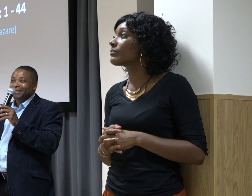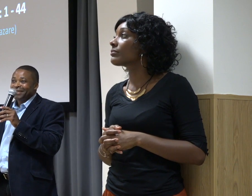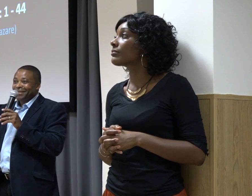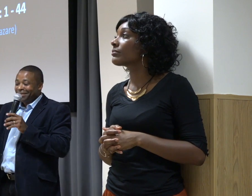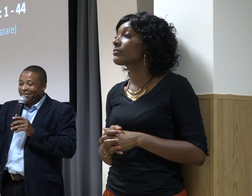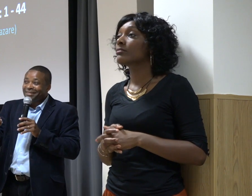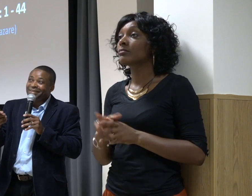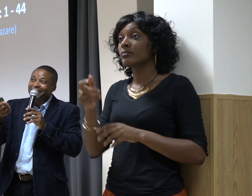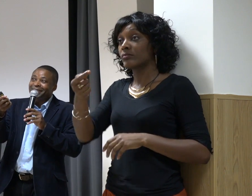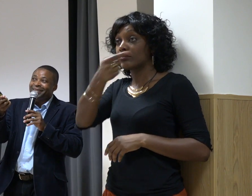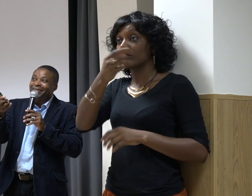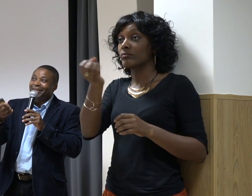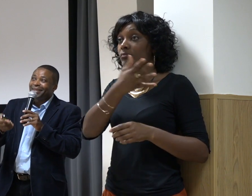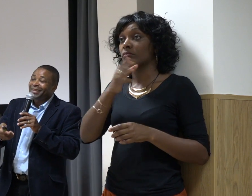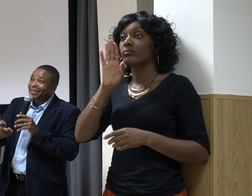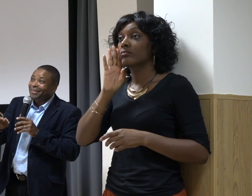Vas-y Thierry.